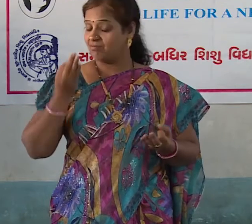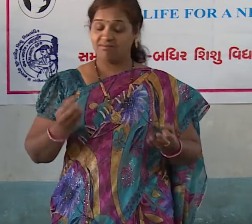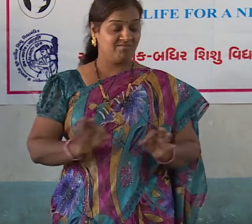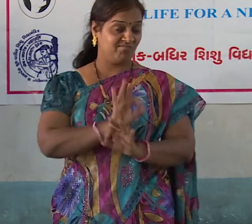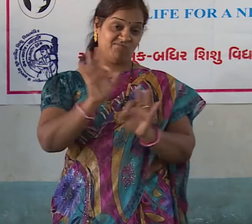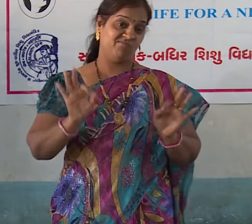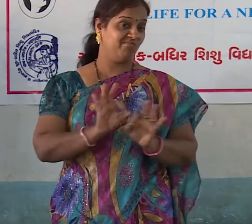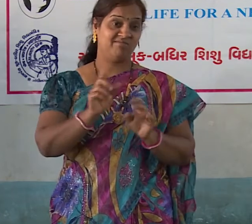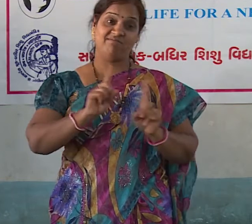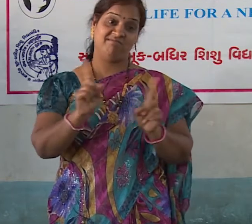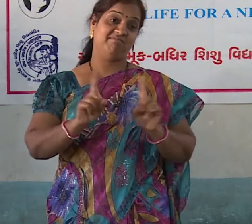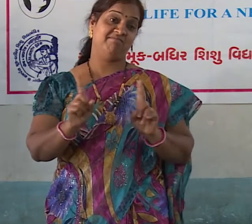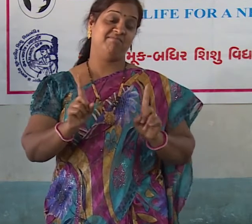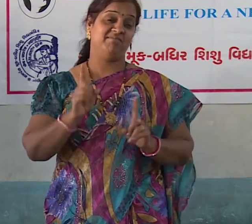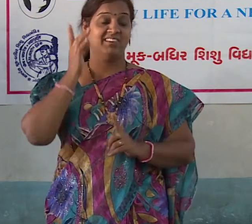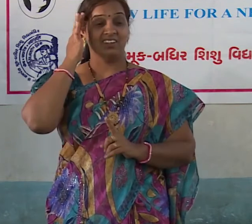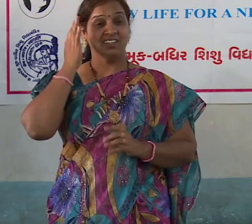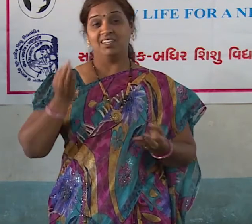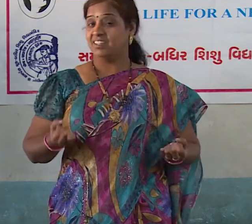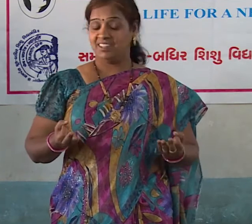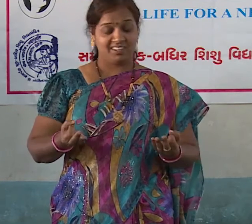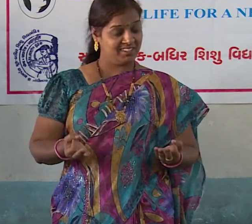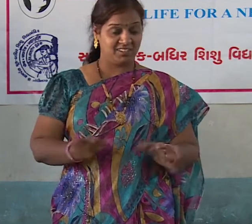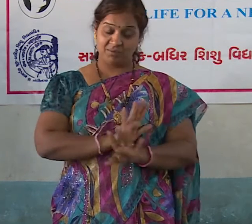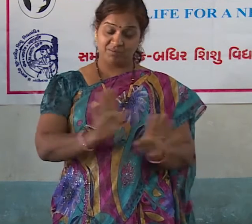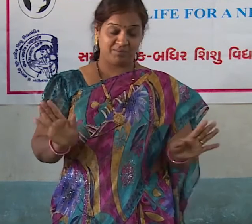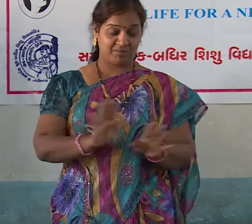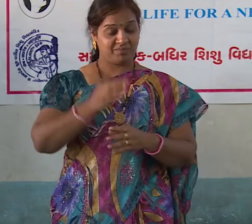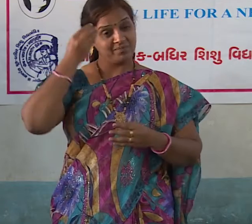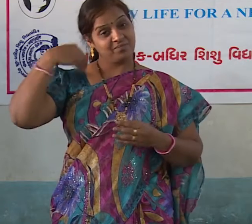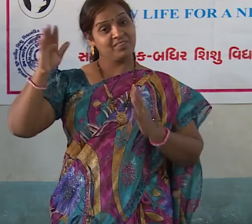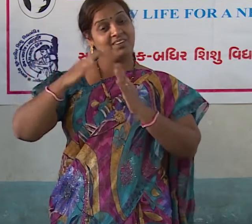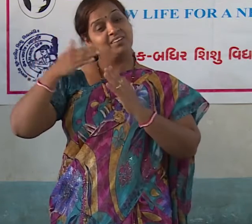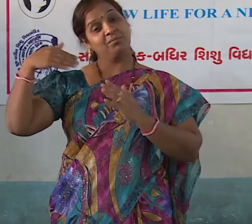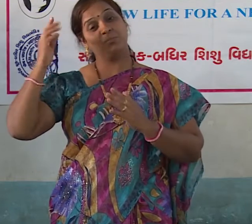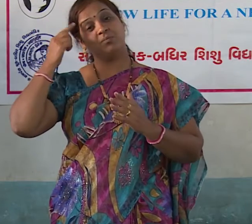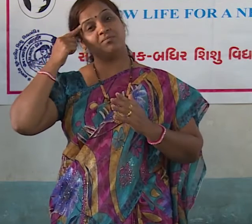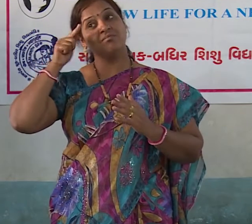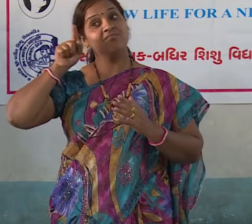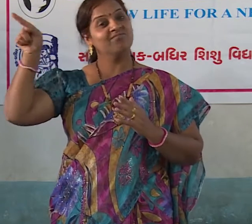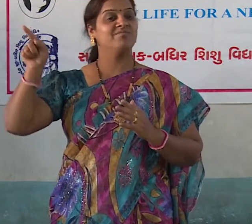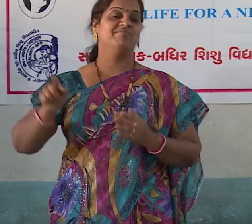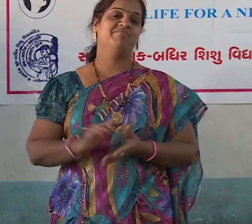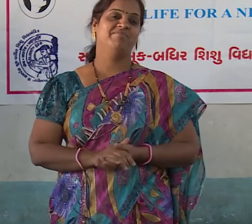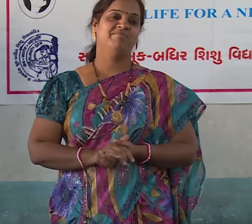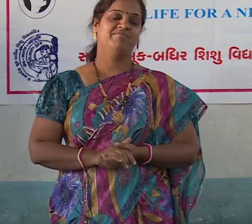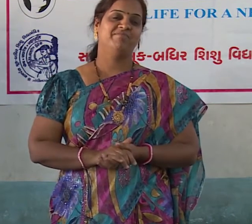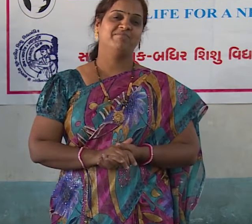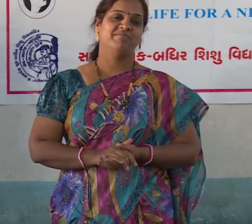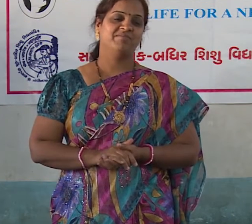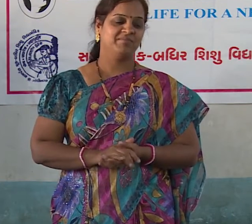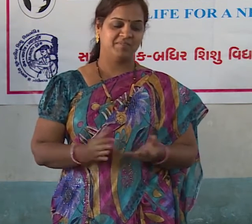दूंगी, इसको ये खिलाऊंगी, ये खिलाऊंगी। जैसे उस ख्यालों में गई कि सीधा वो उसका चूल्हा चौका जो भी था